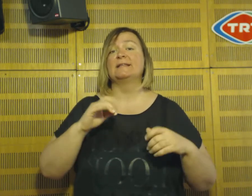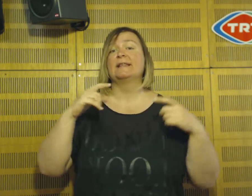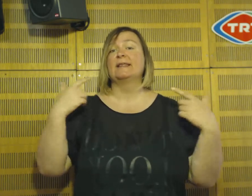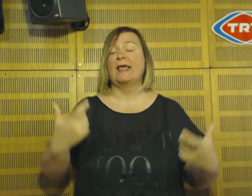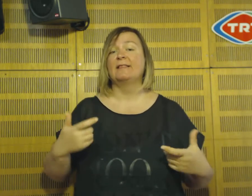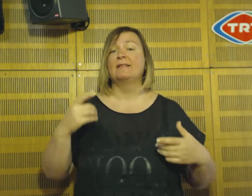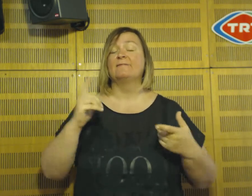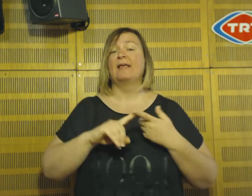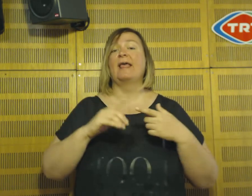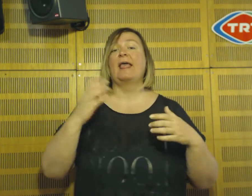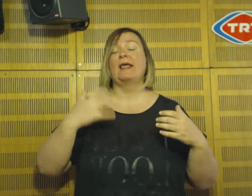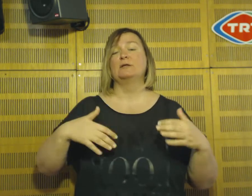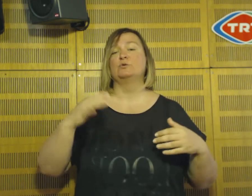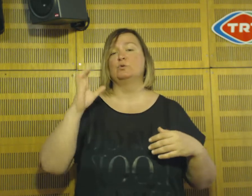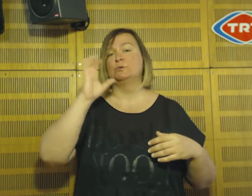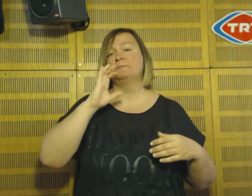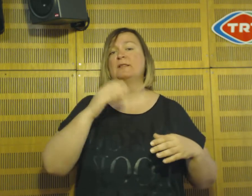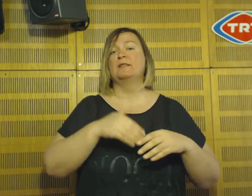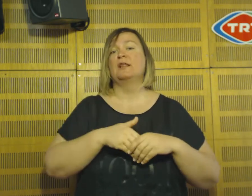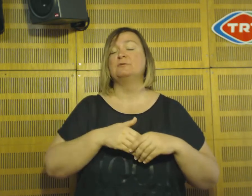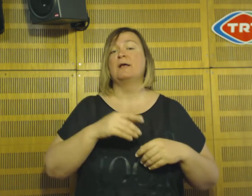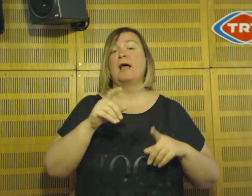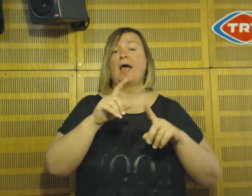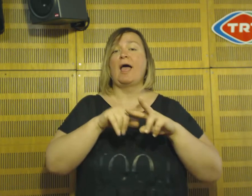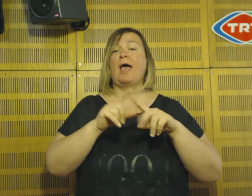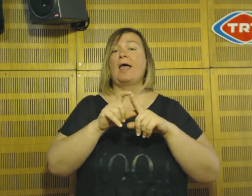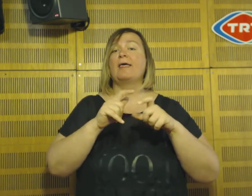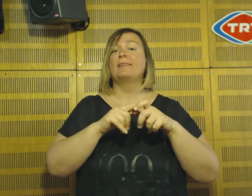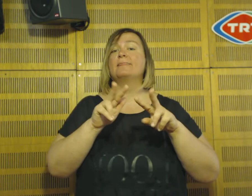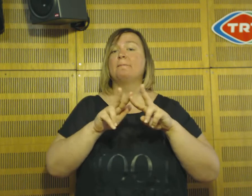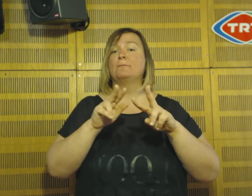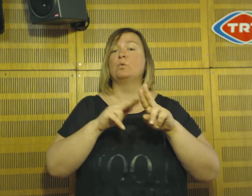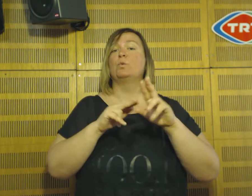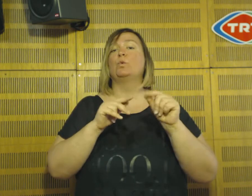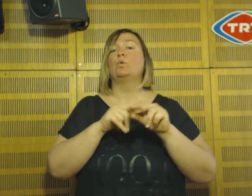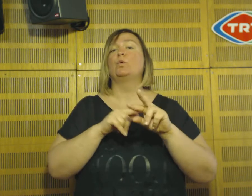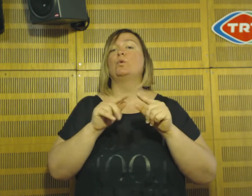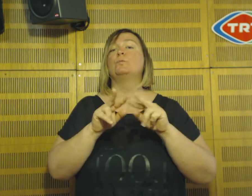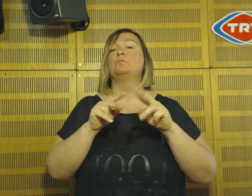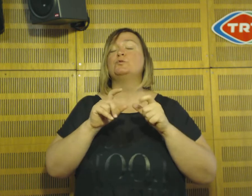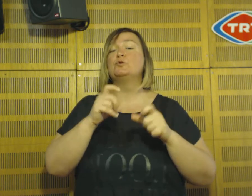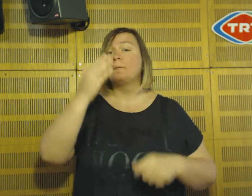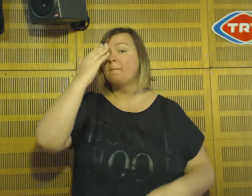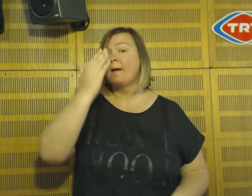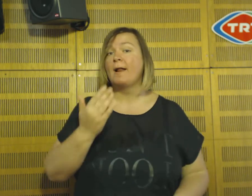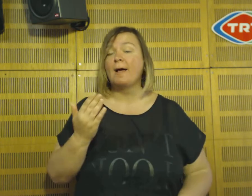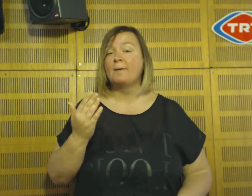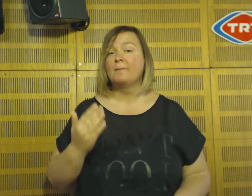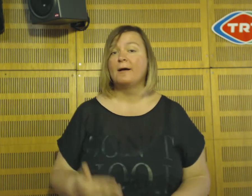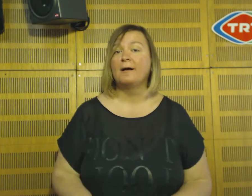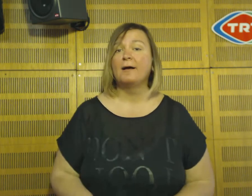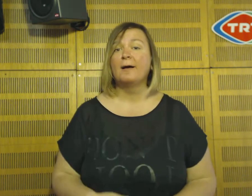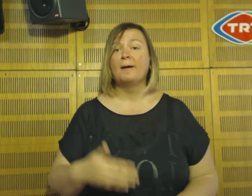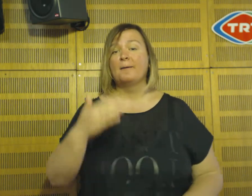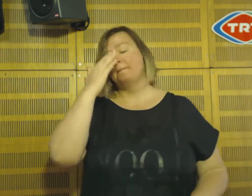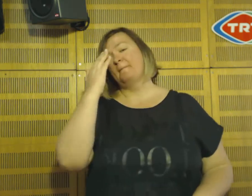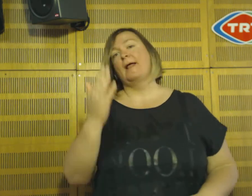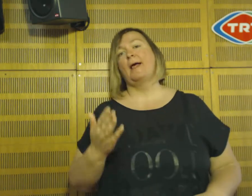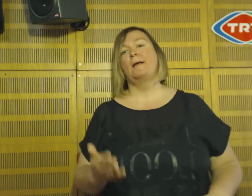ve engelsiz turizm danışmanı Adem Kuyumcu. Telefon hattımızda. Merhaba Sayın Kuyumcu. Merhabalar.